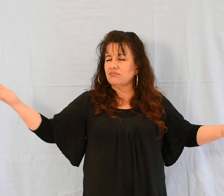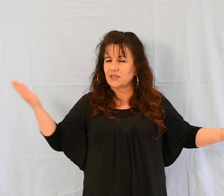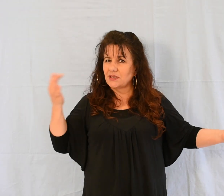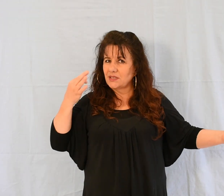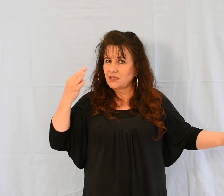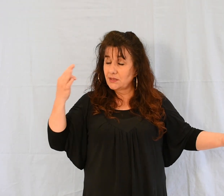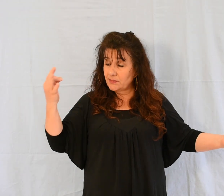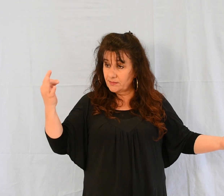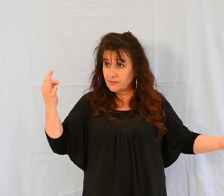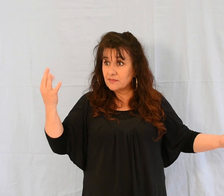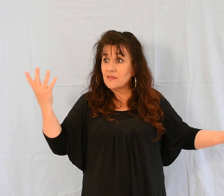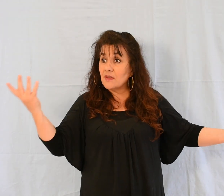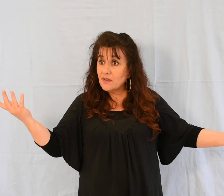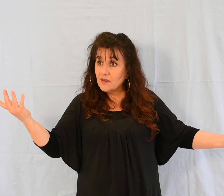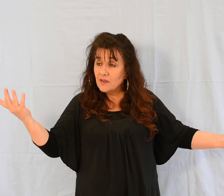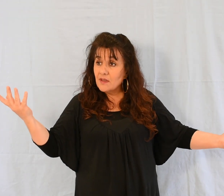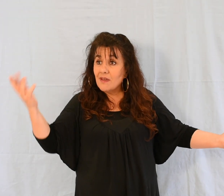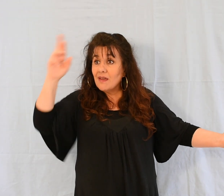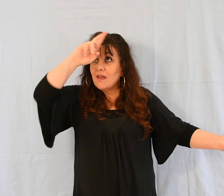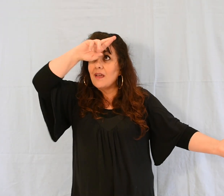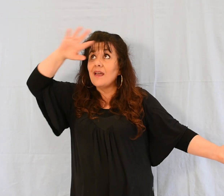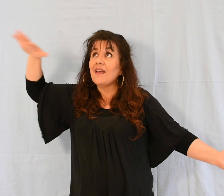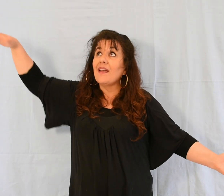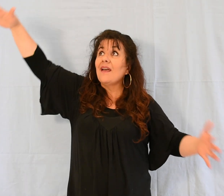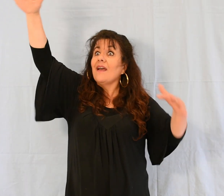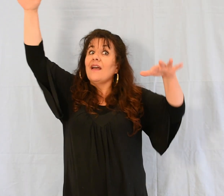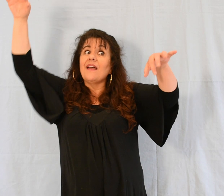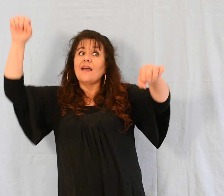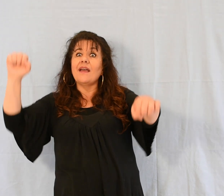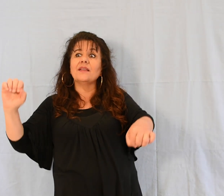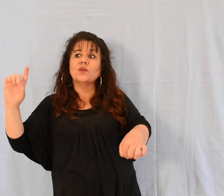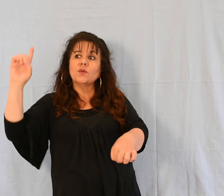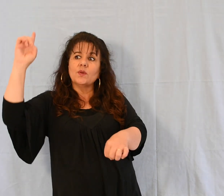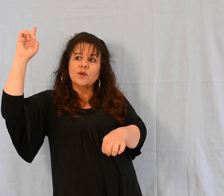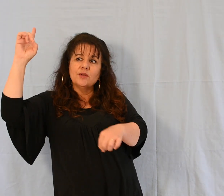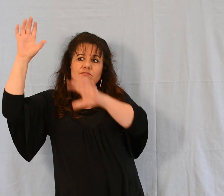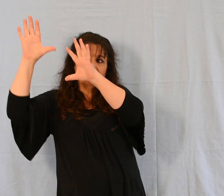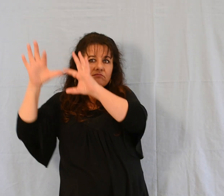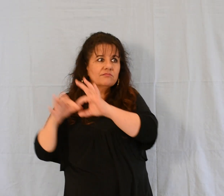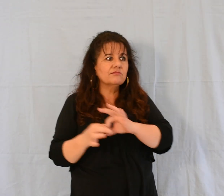« Il en est du règne de Dieu, comme d'un homme qui jette en terre la